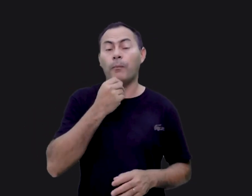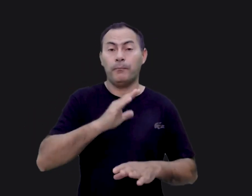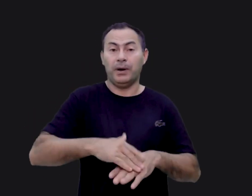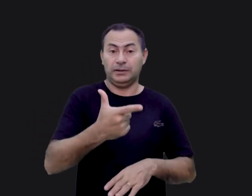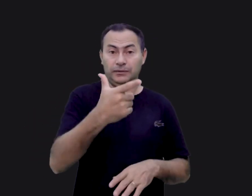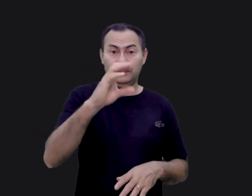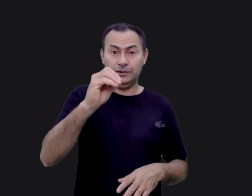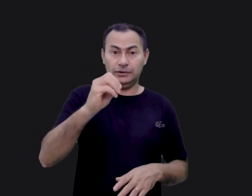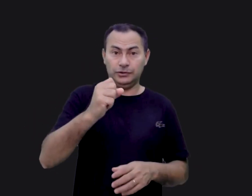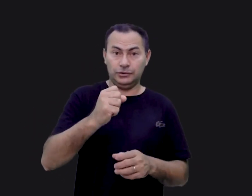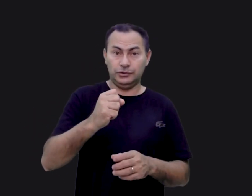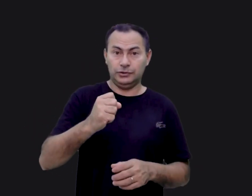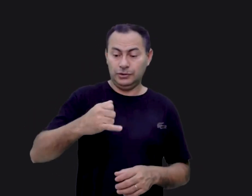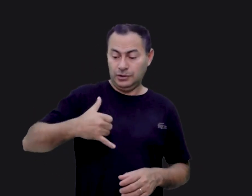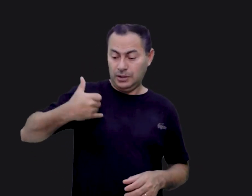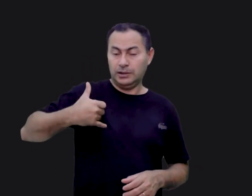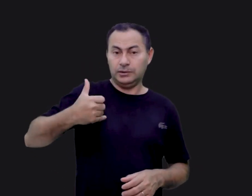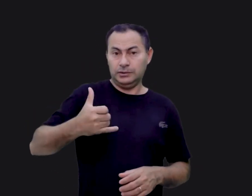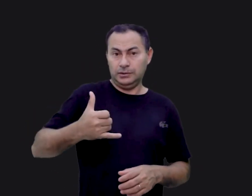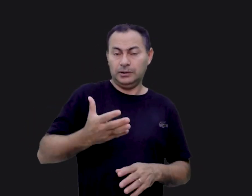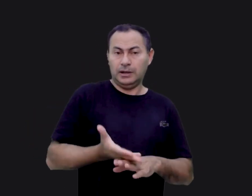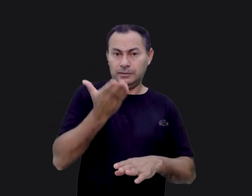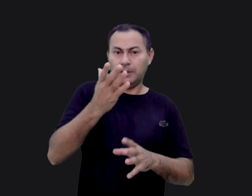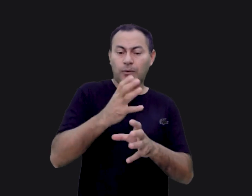homens com mais de 20 anos eram contados e havia